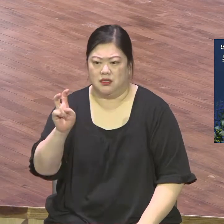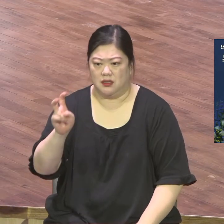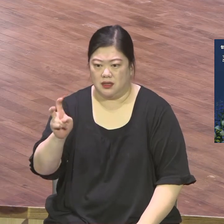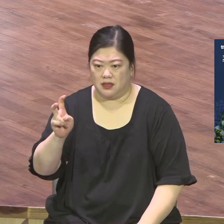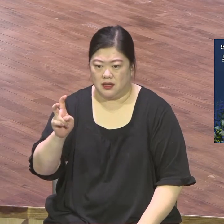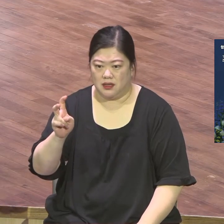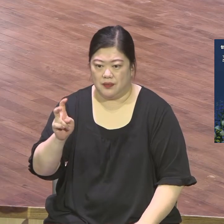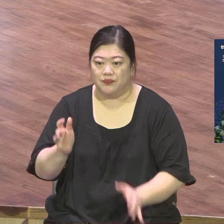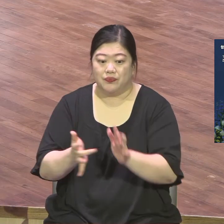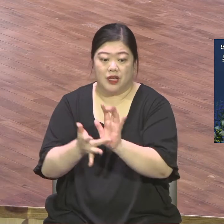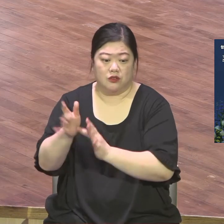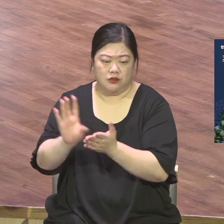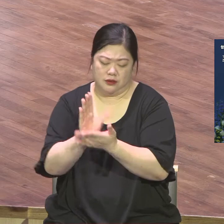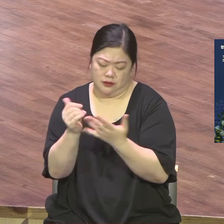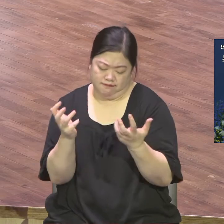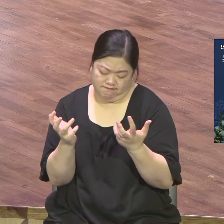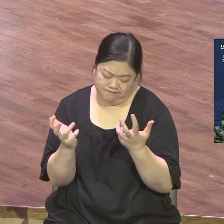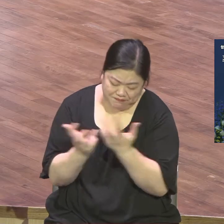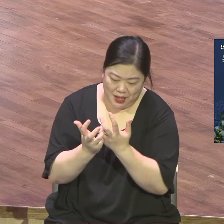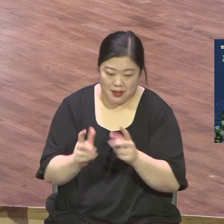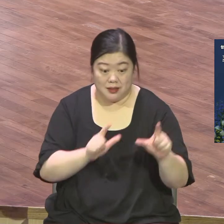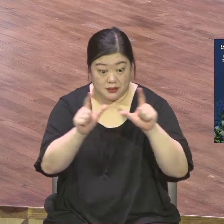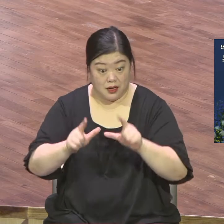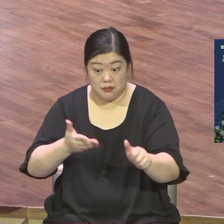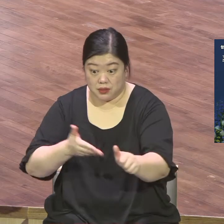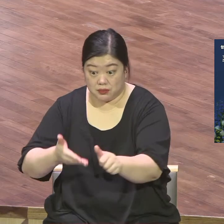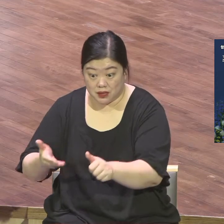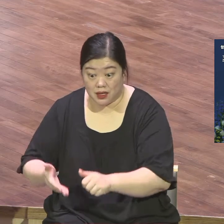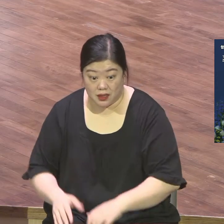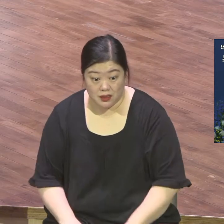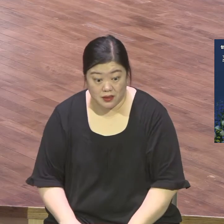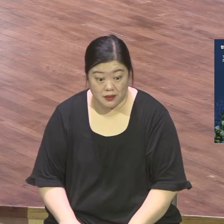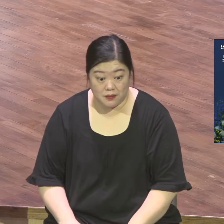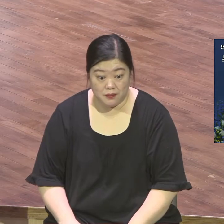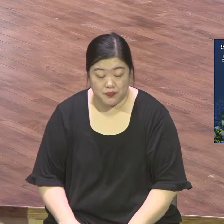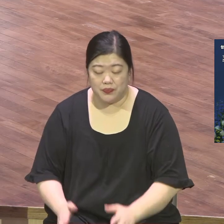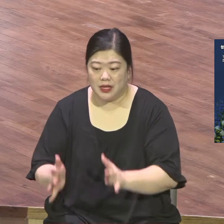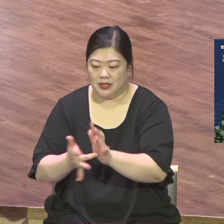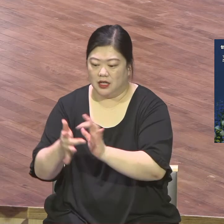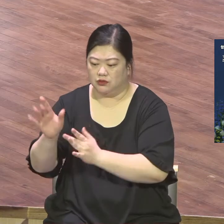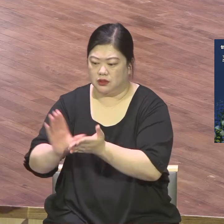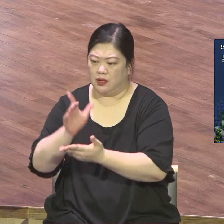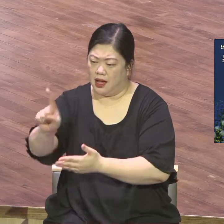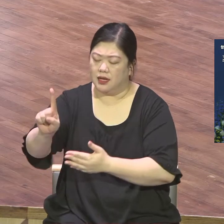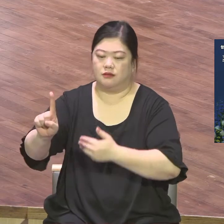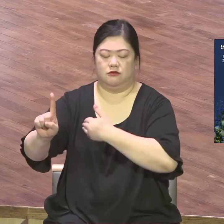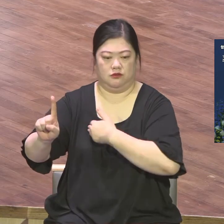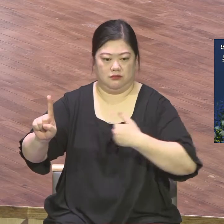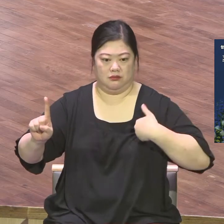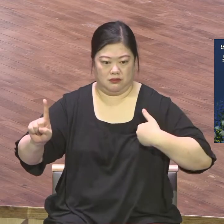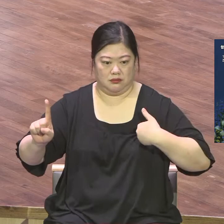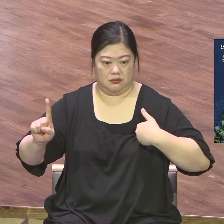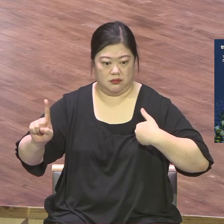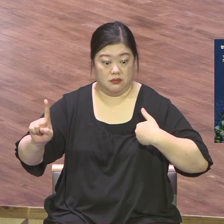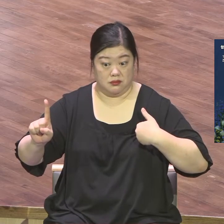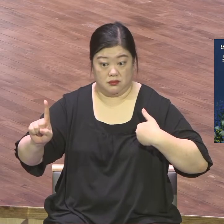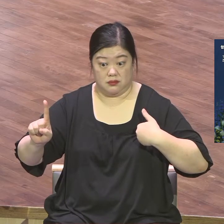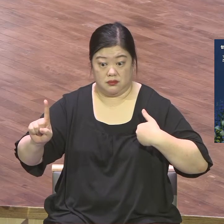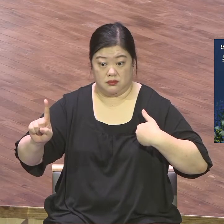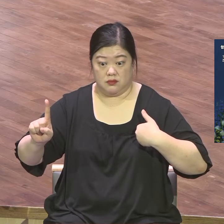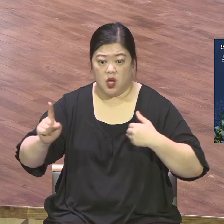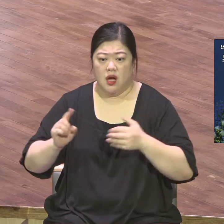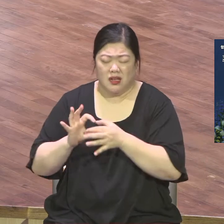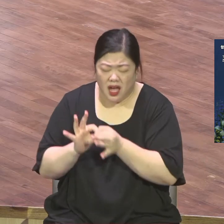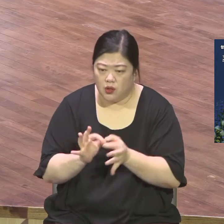삶을 사시기 바랍니다. 예수 그리스도가 다예요. 끝난 거예요. 우리가 이렇게 오직 예수를 강조하는 이유가 여기